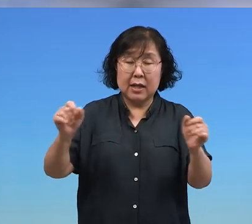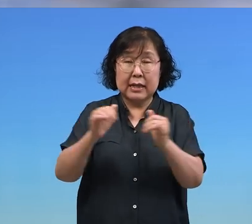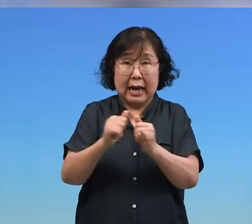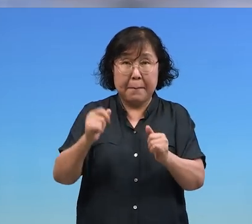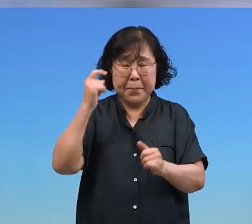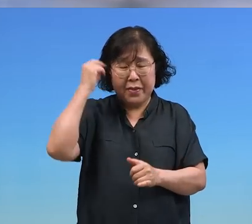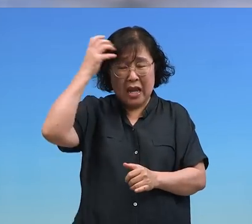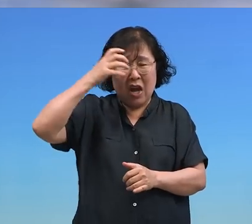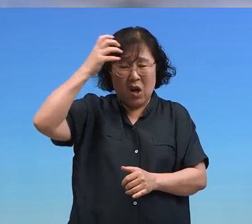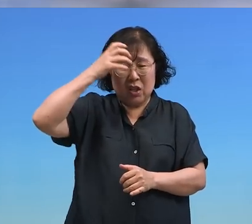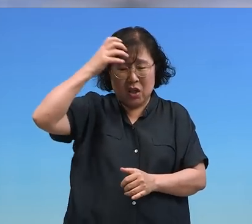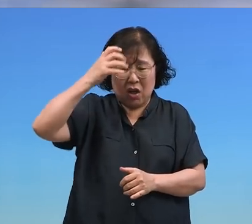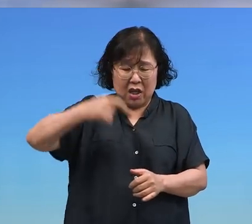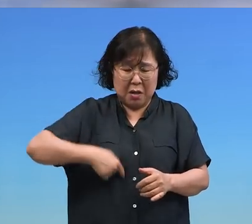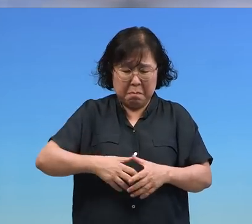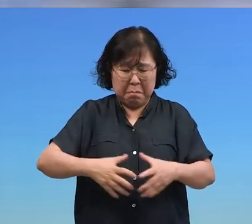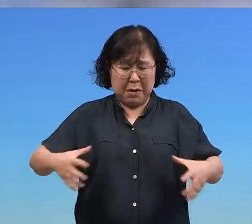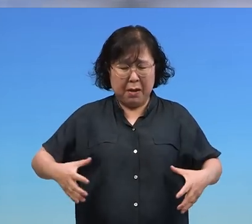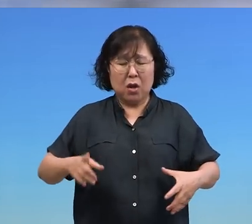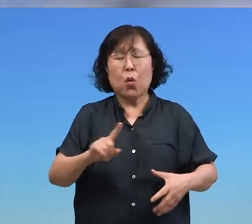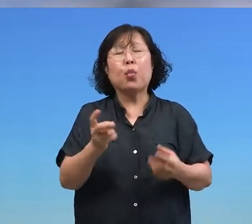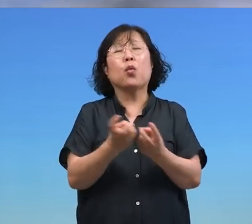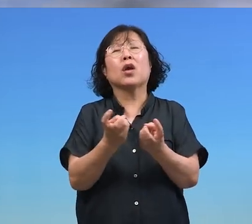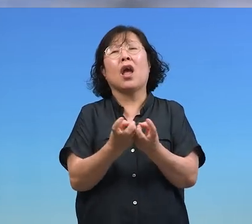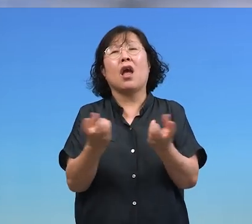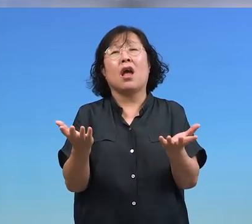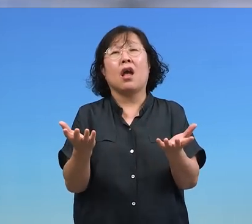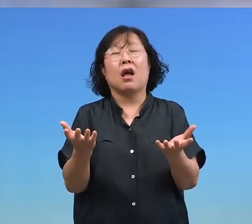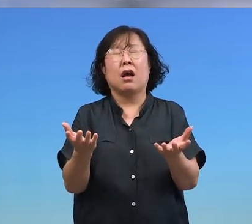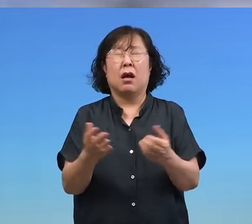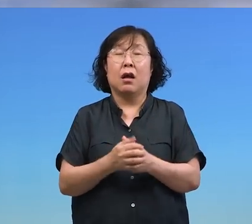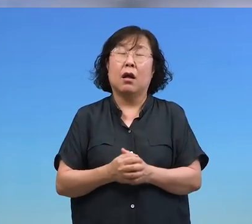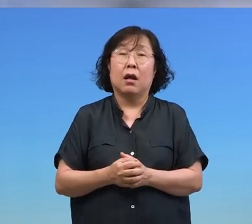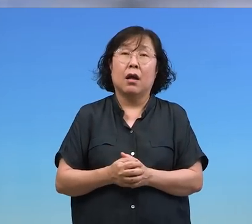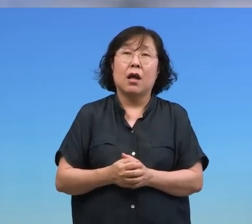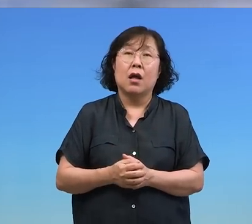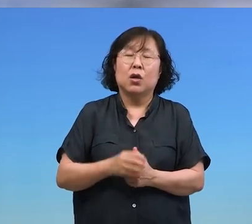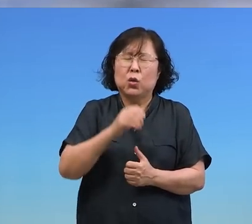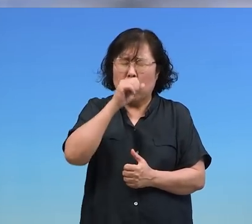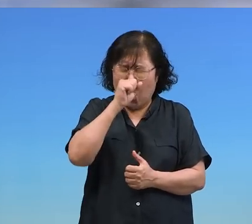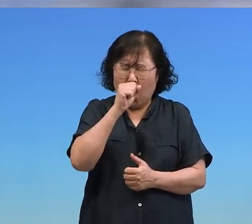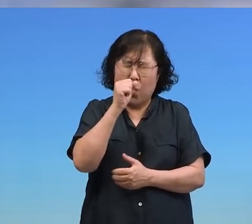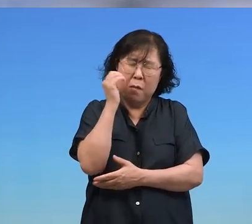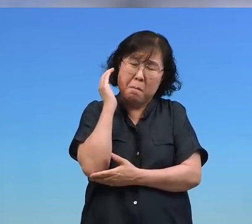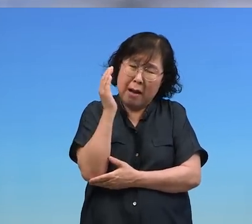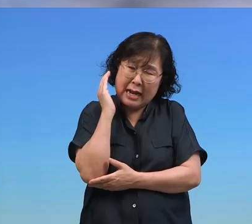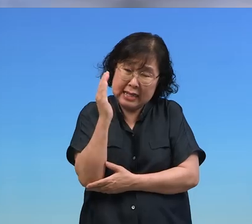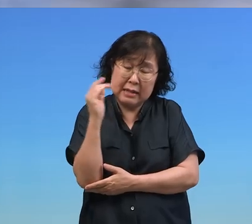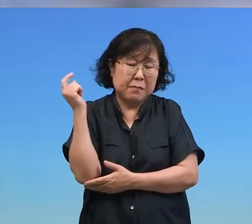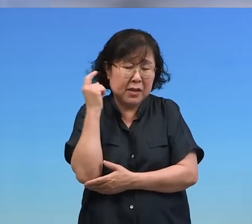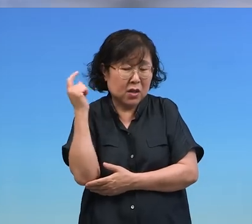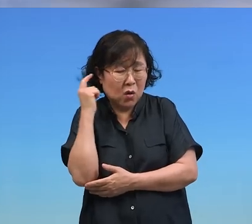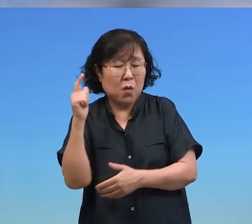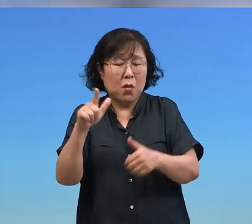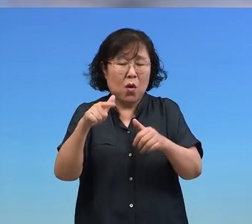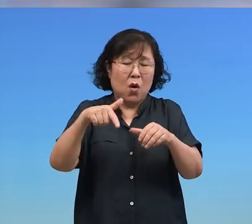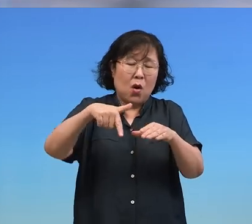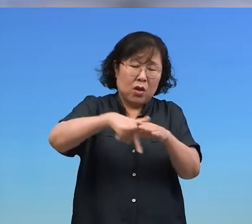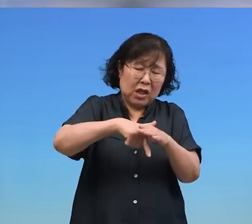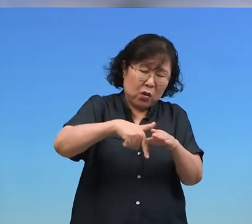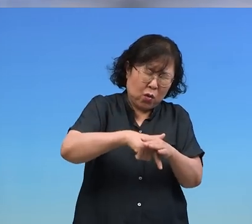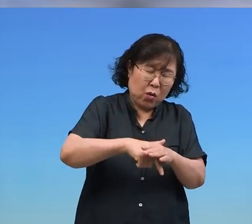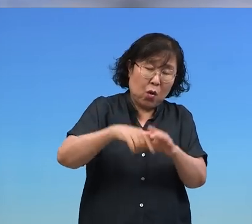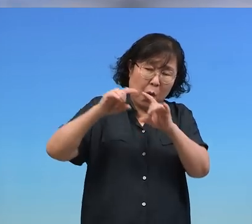비만은 어떡하시려고 그렇습니까 계속 양질의 말씀은 계속 듣고 기독교 방송